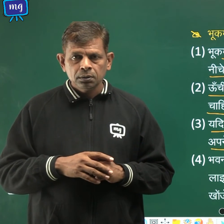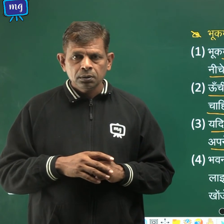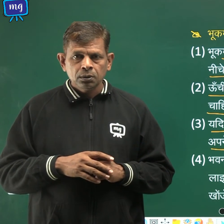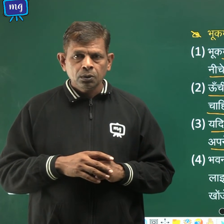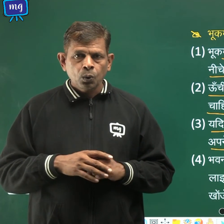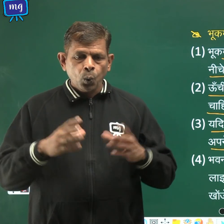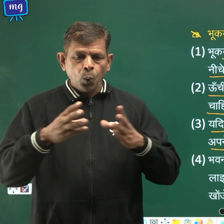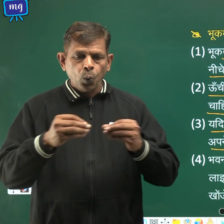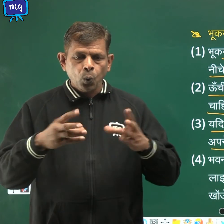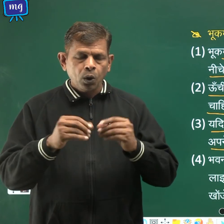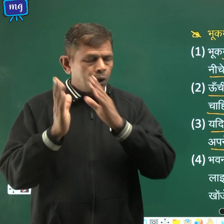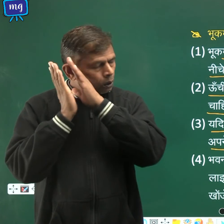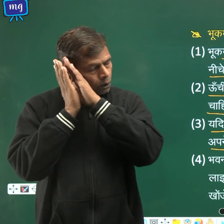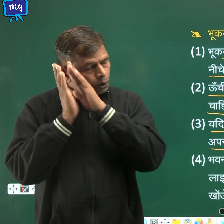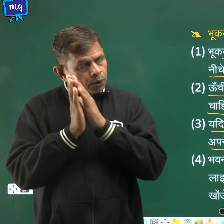तकिए से बचाव करें।